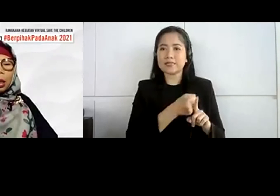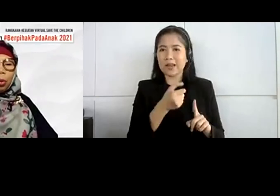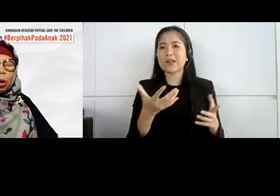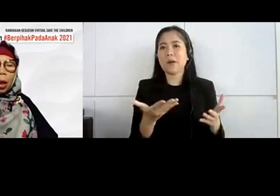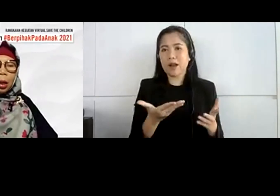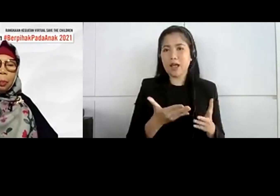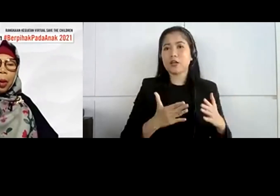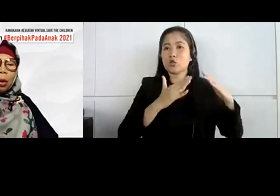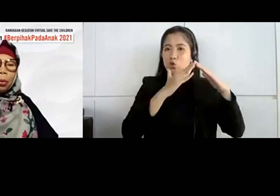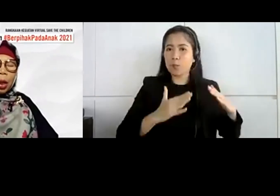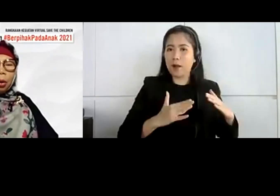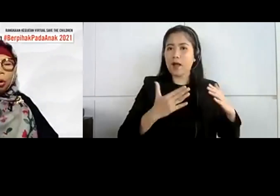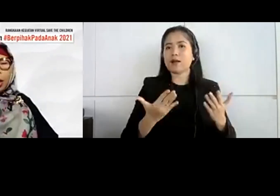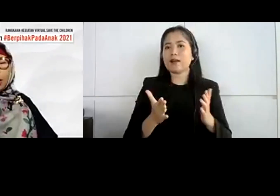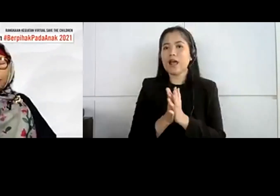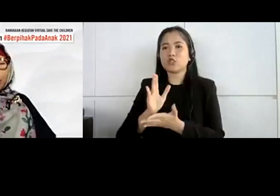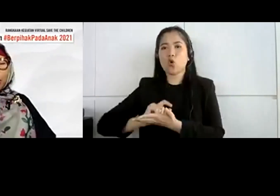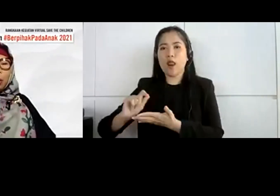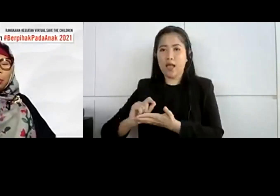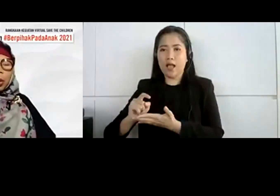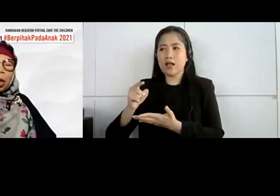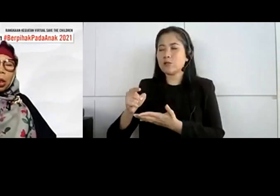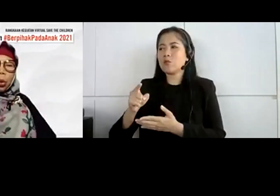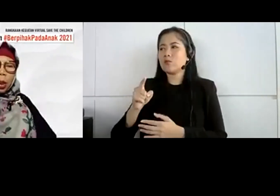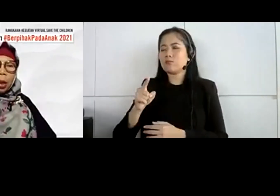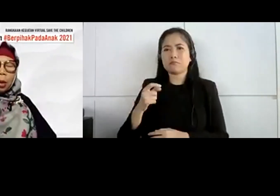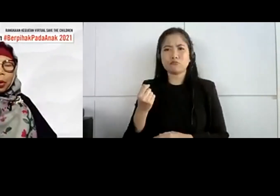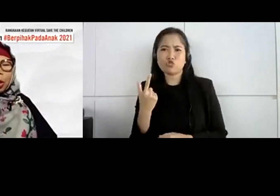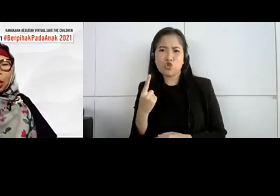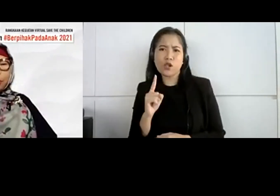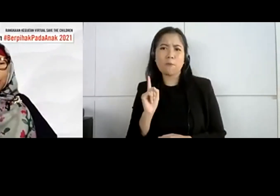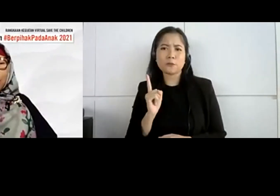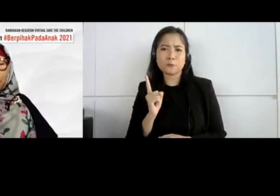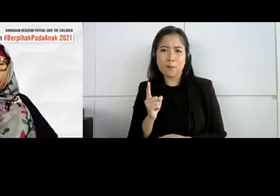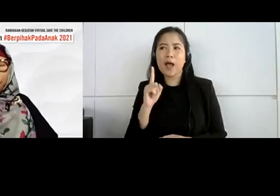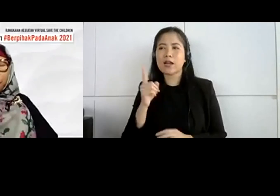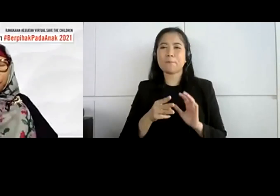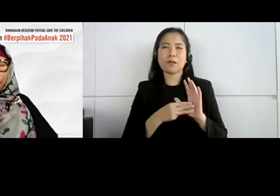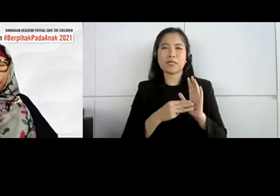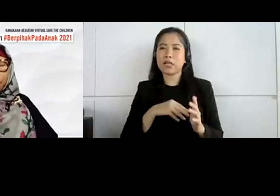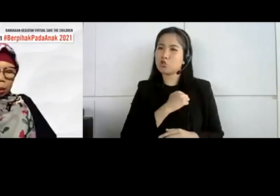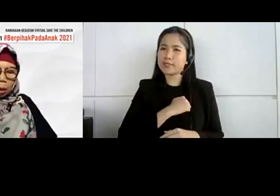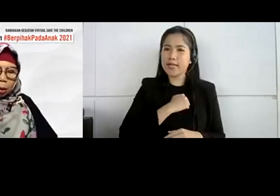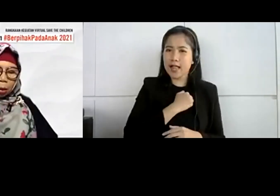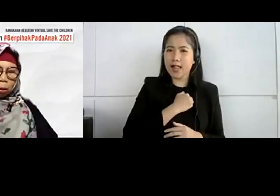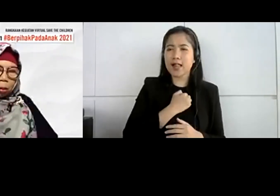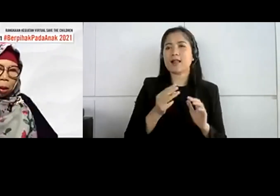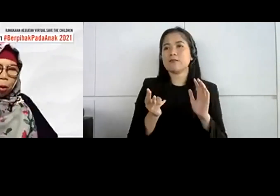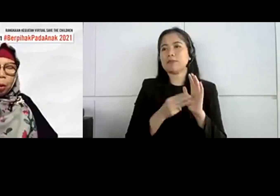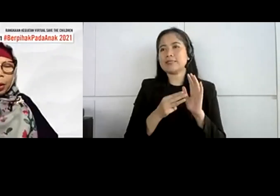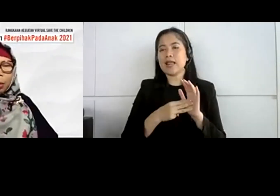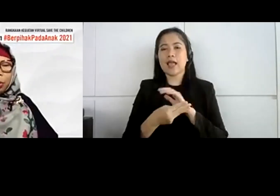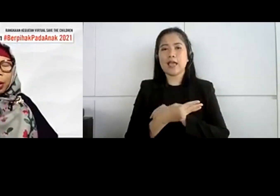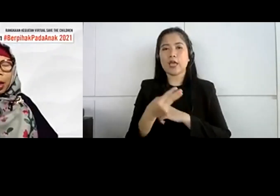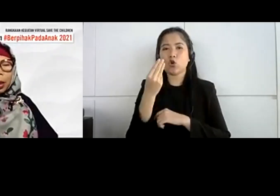yang dipengaruhi oleh persoalan-persoalan sosial dan persoalan-persoalan ekonomi. Dan